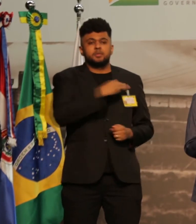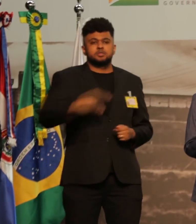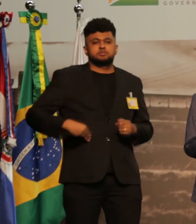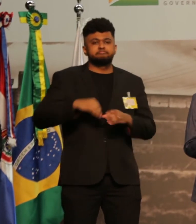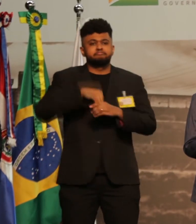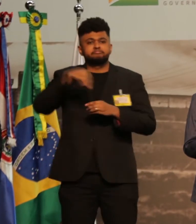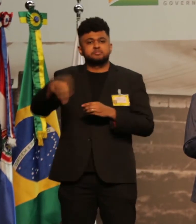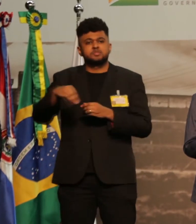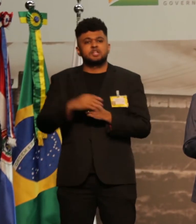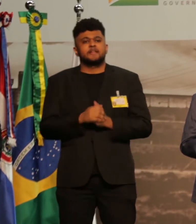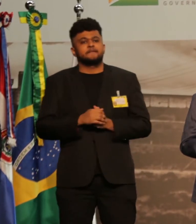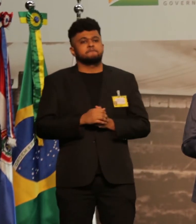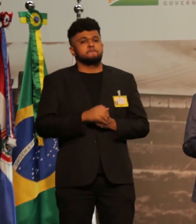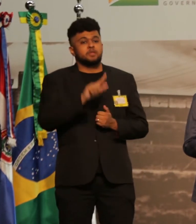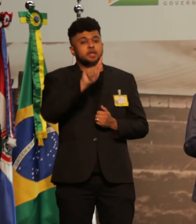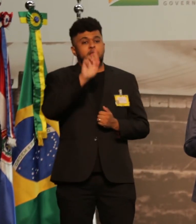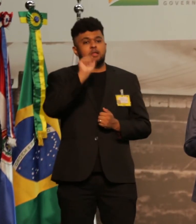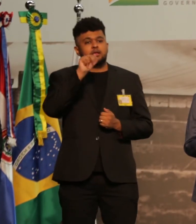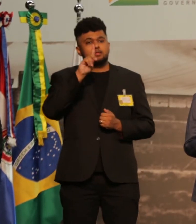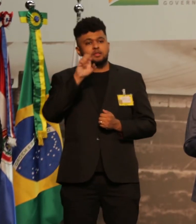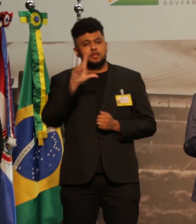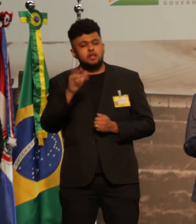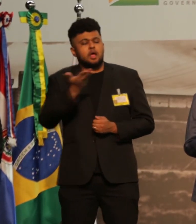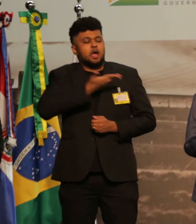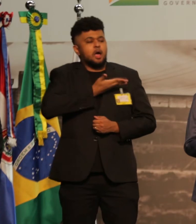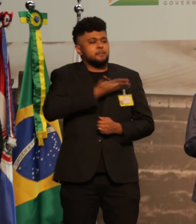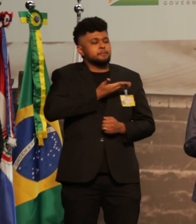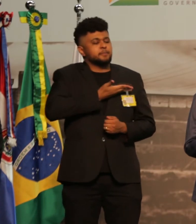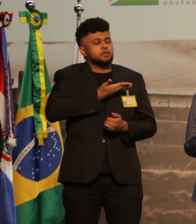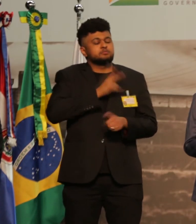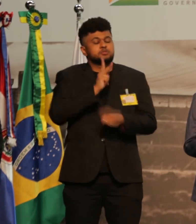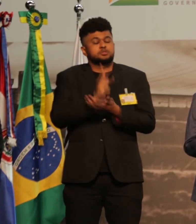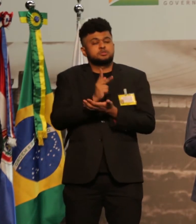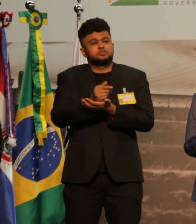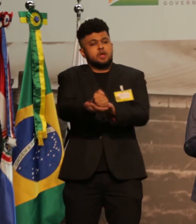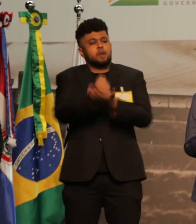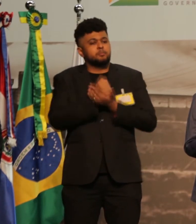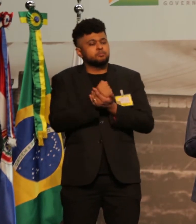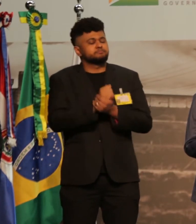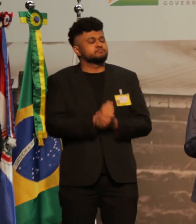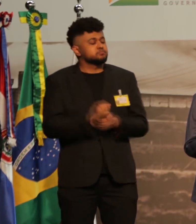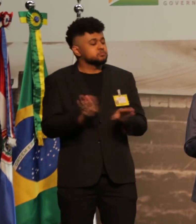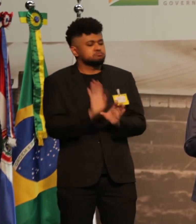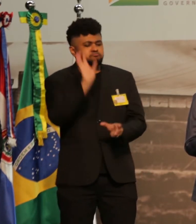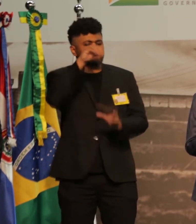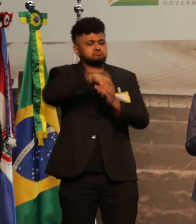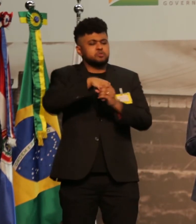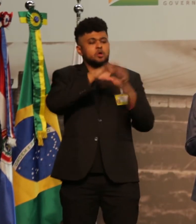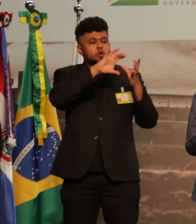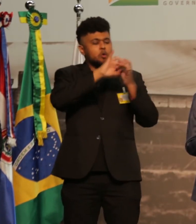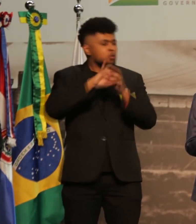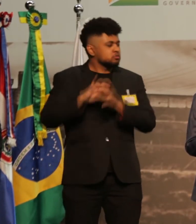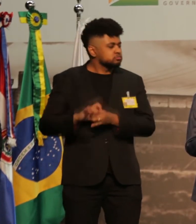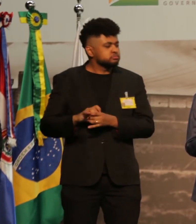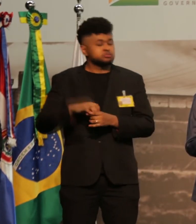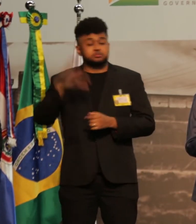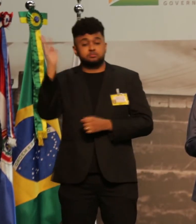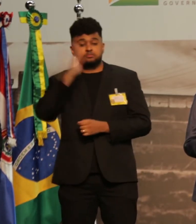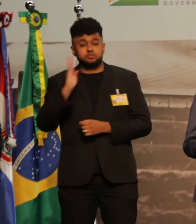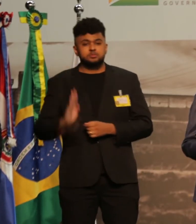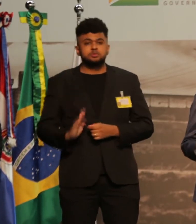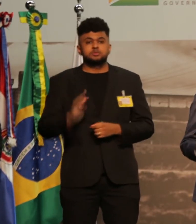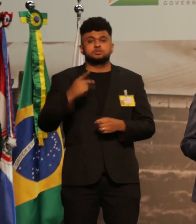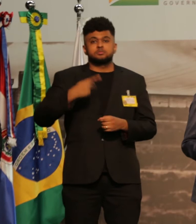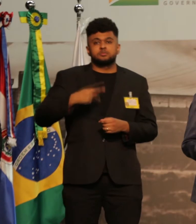secretário-geral, embaixador Brandelli, um amigo solidário de todas as horas. Incluo nesse contexto o embaixador do Brasil no